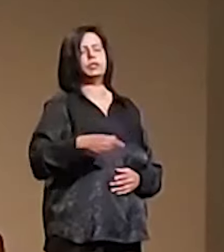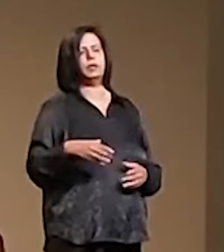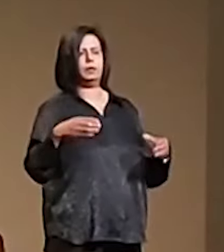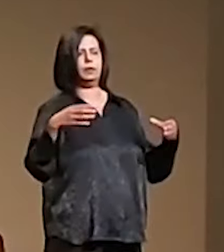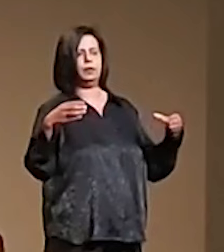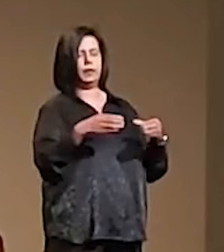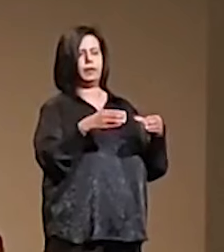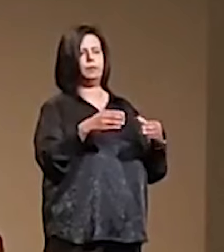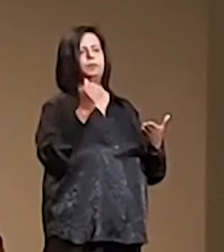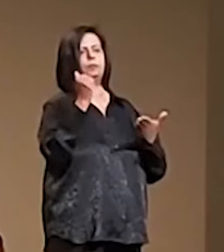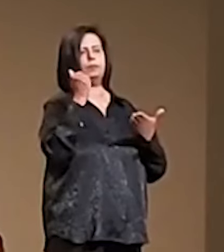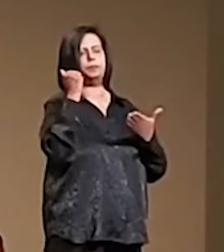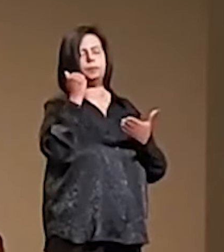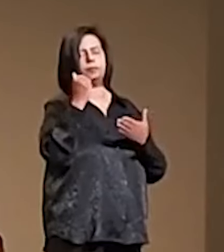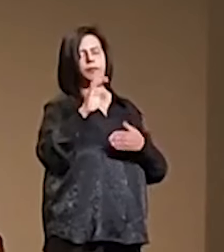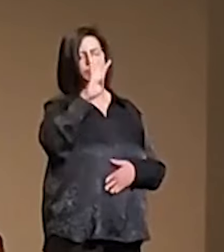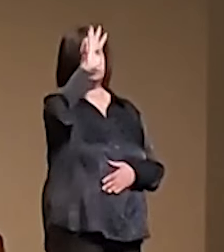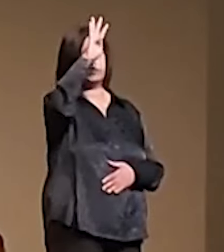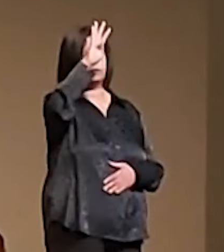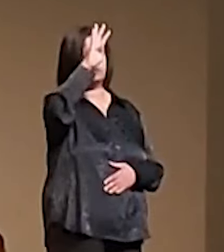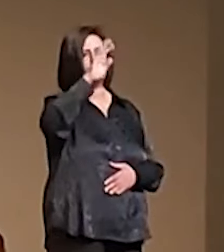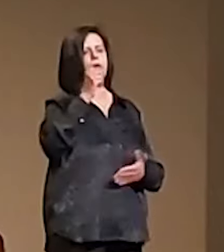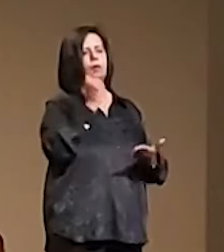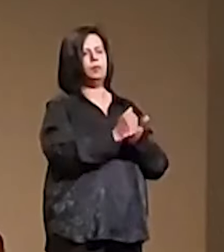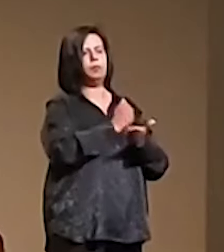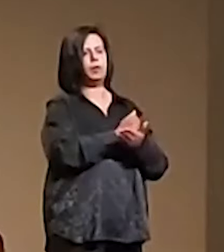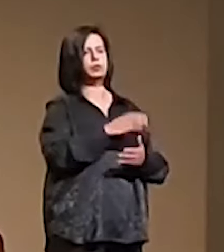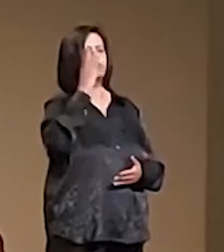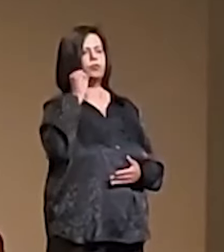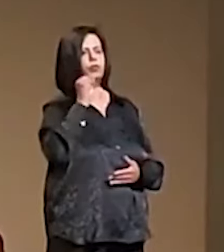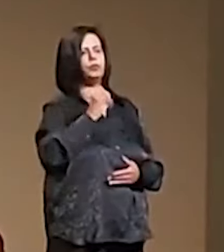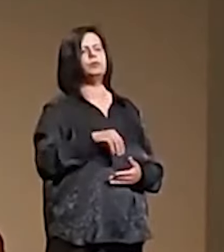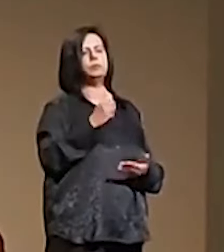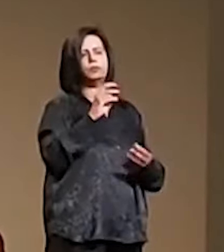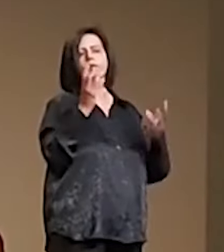pouvons faire pension vieillesse d'une 20 000 euros.